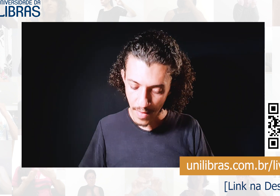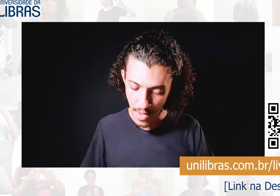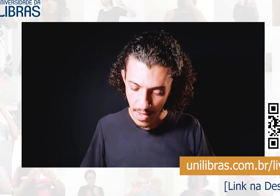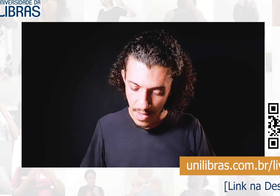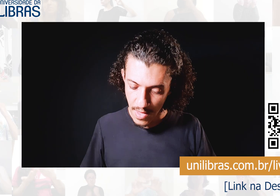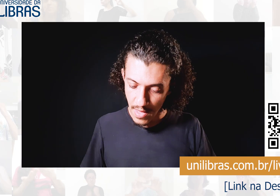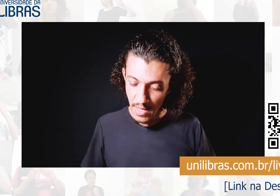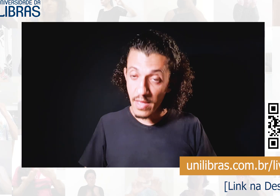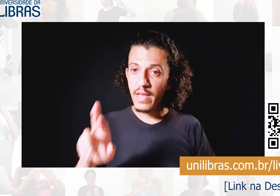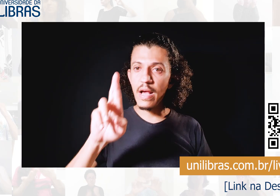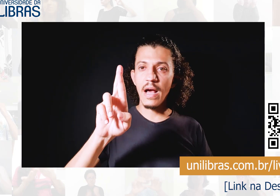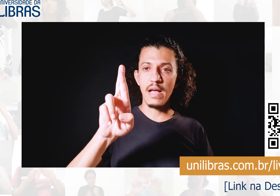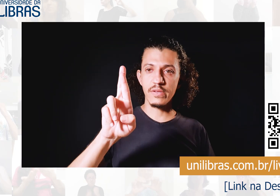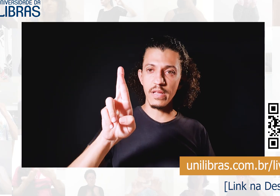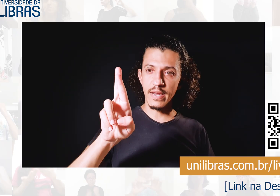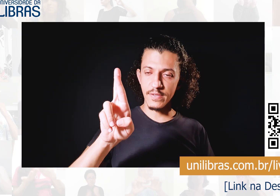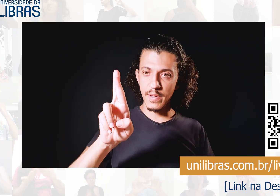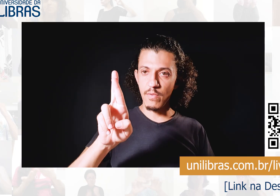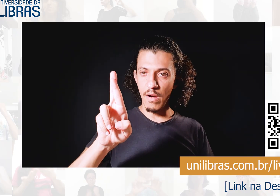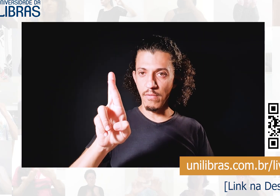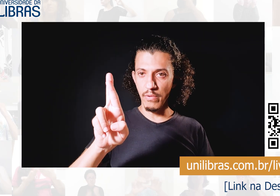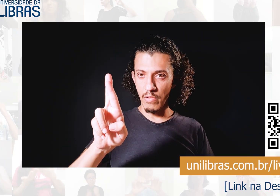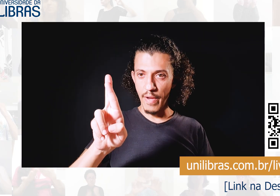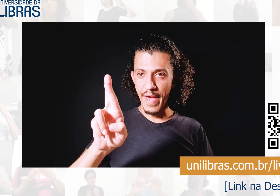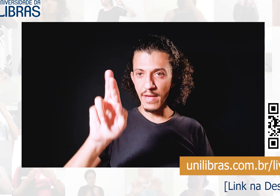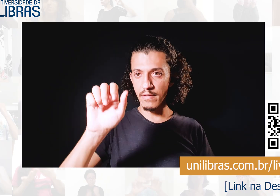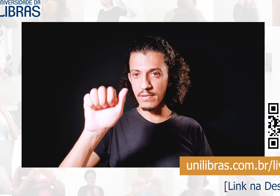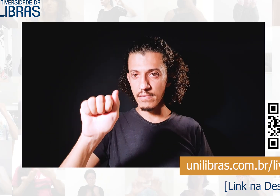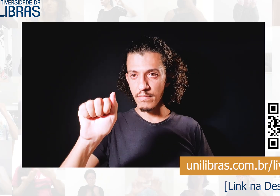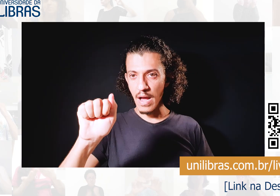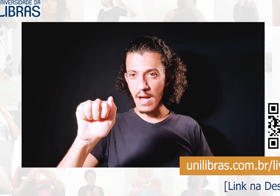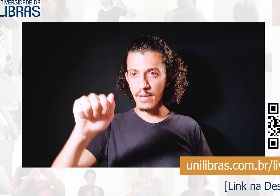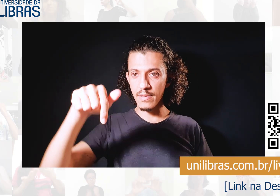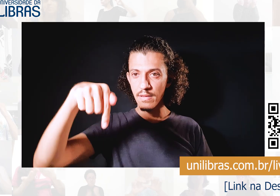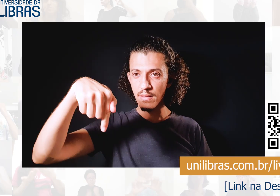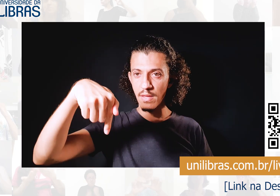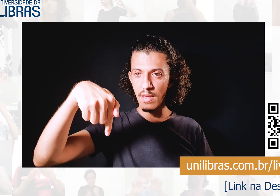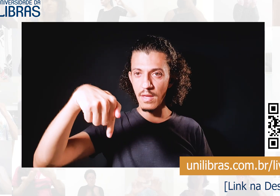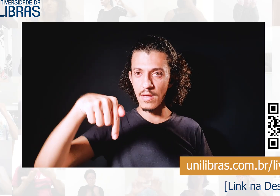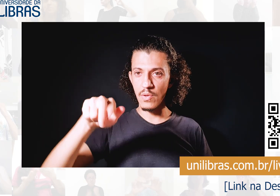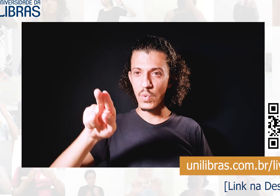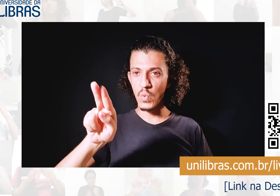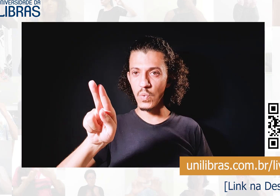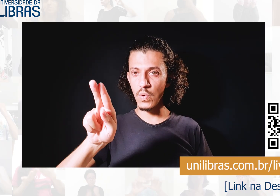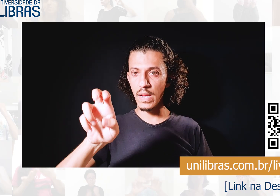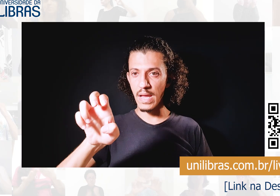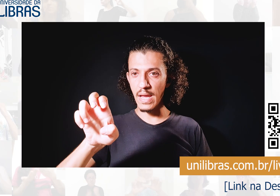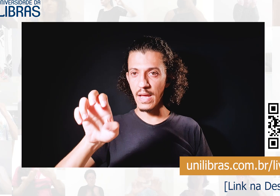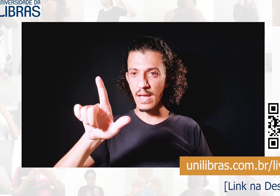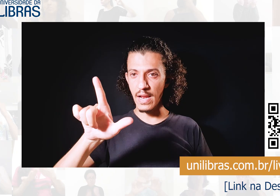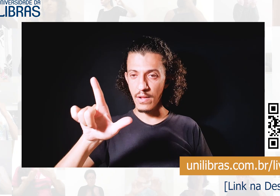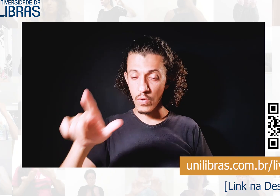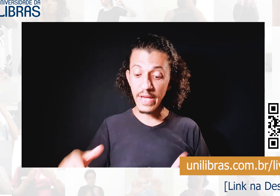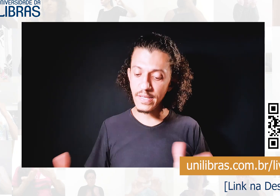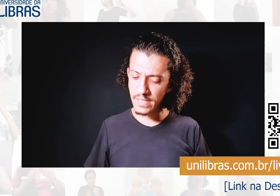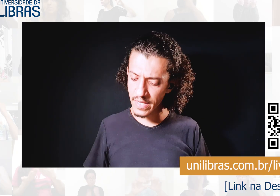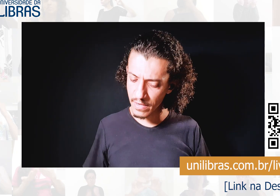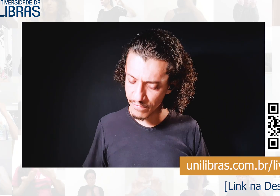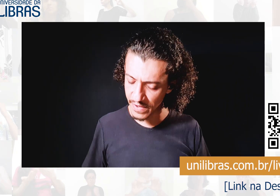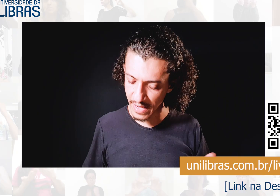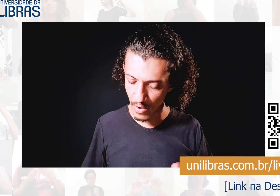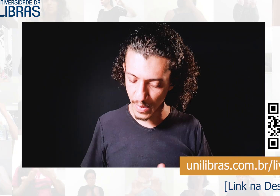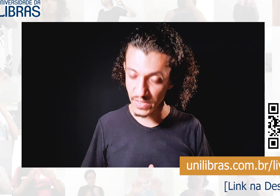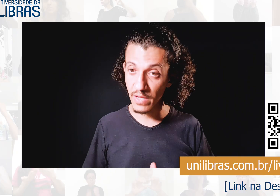assim. E a soletração manual, o R, A, Q, U, E, L. O que